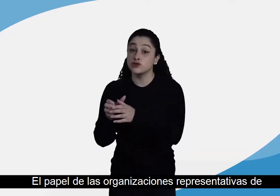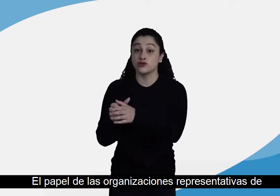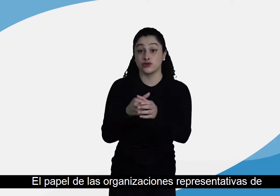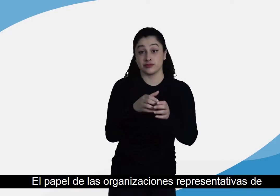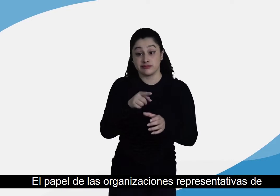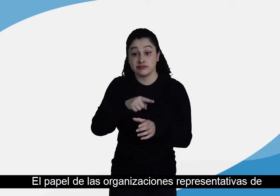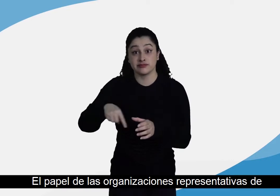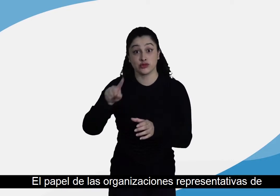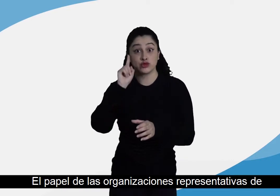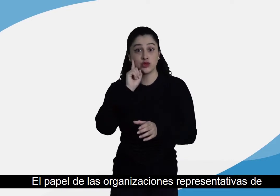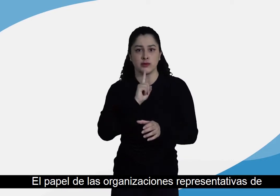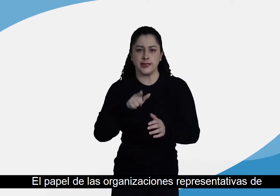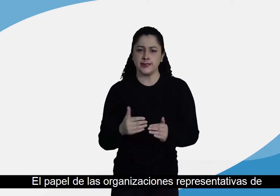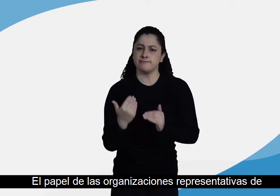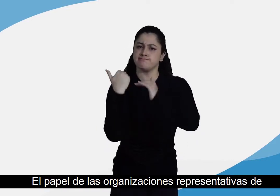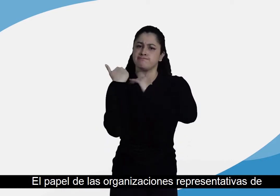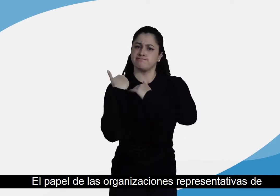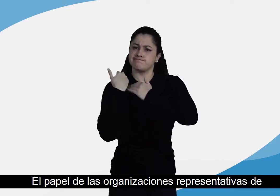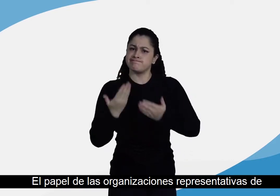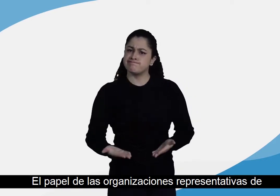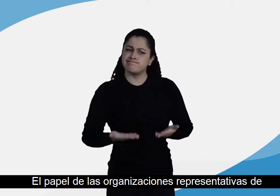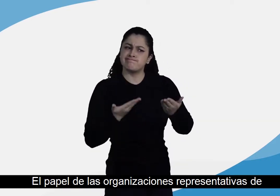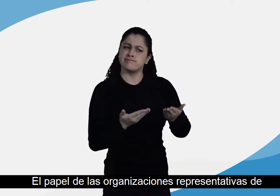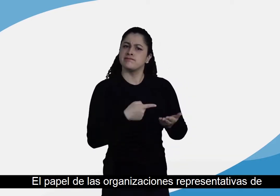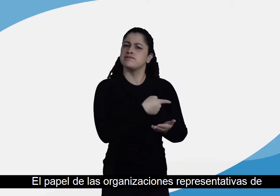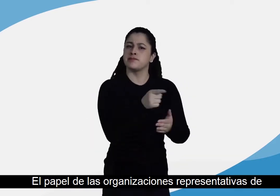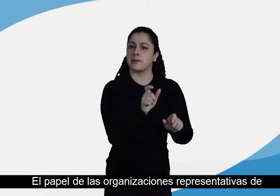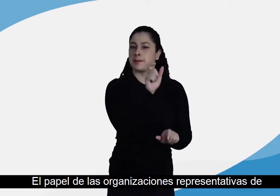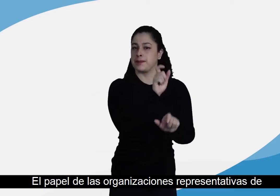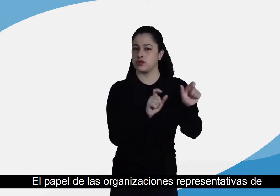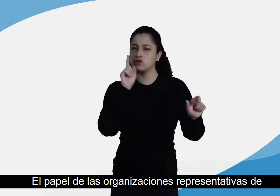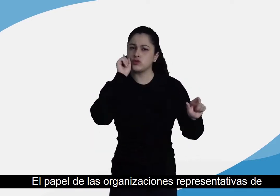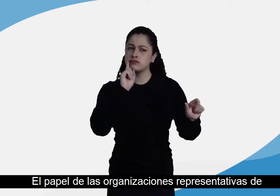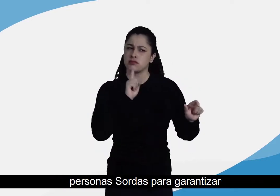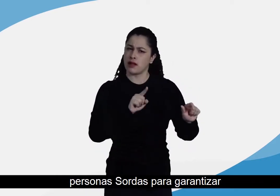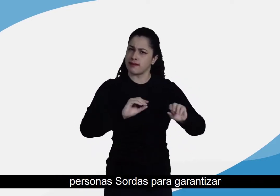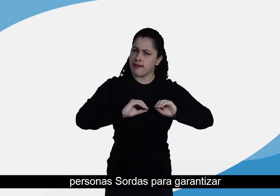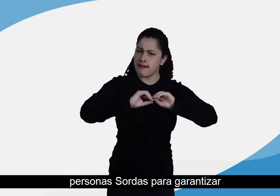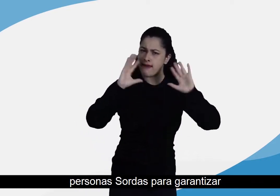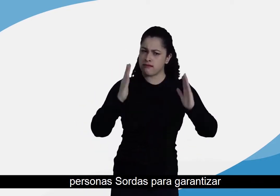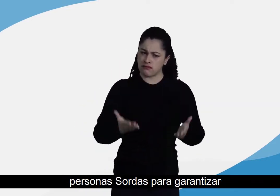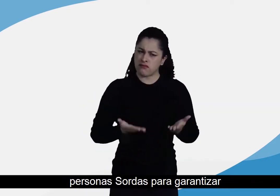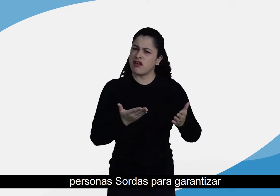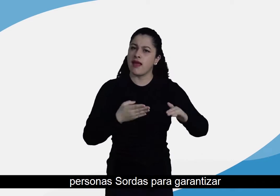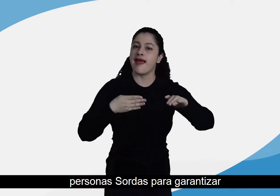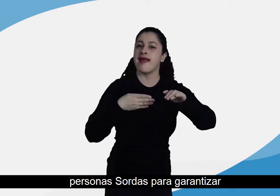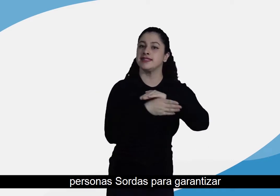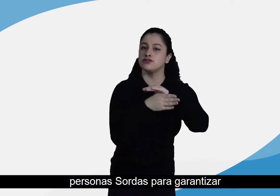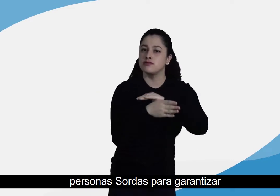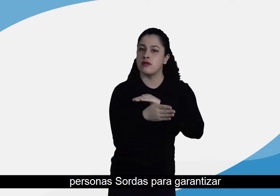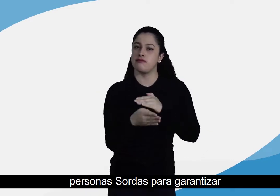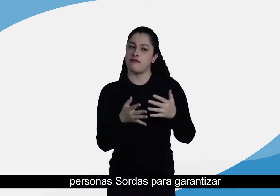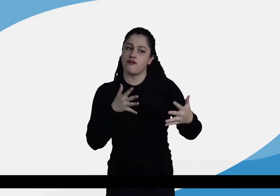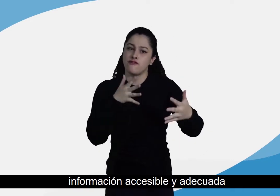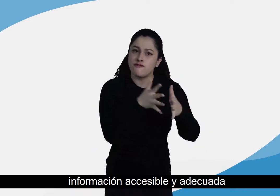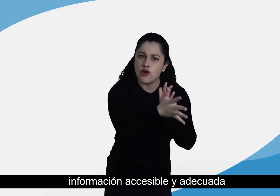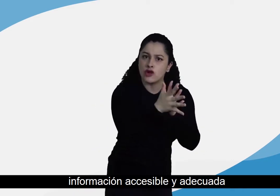El papel de las organizaciones representativas de personas sordas para garantizar información